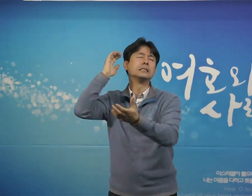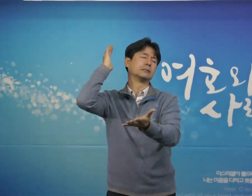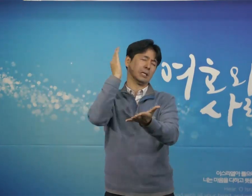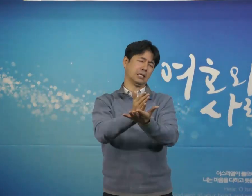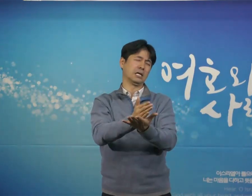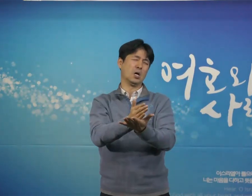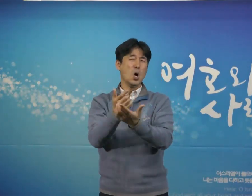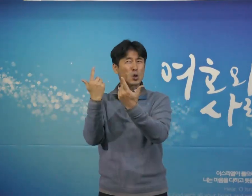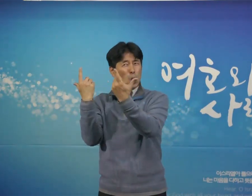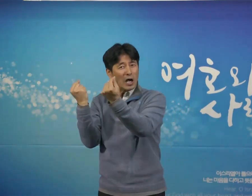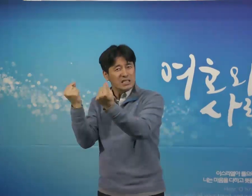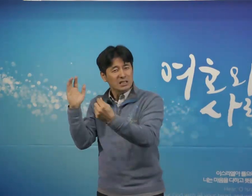이스라엘이